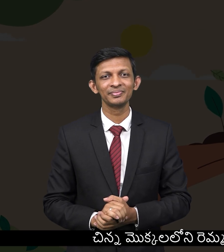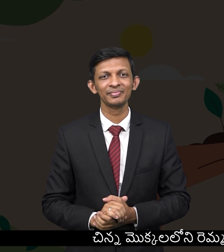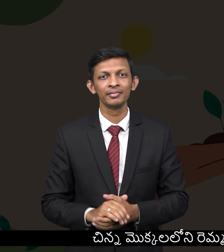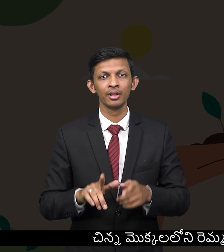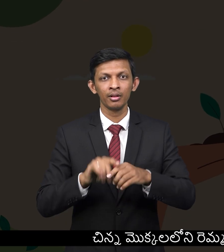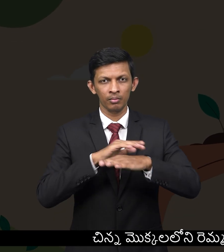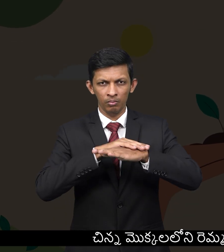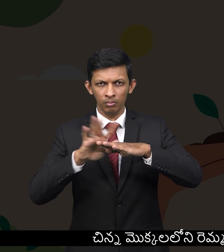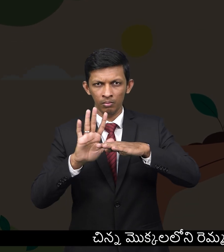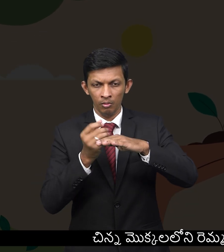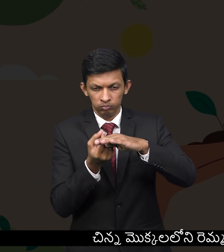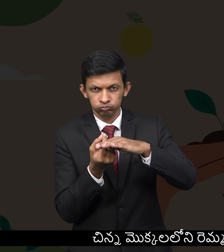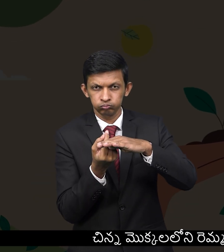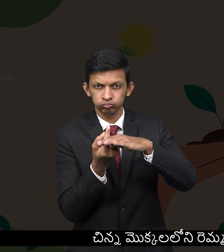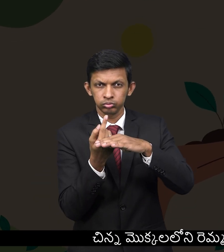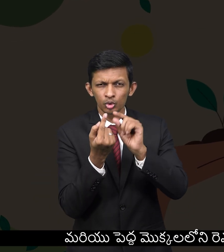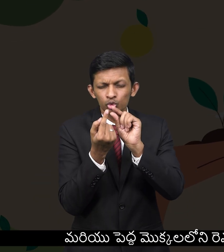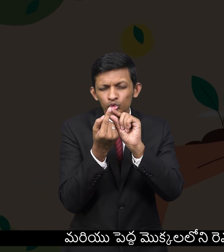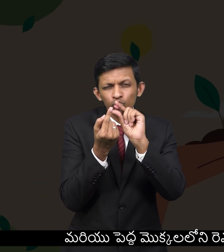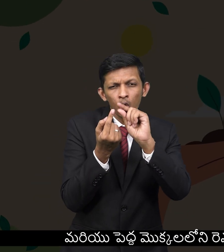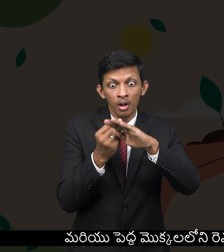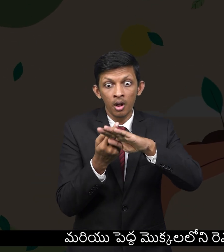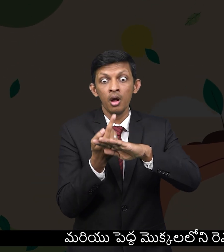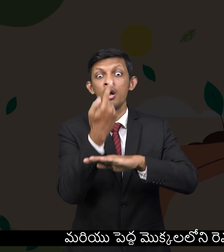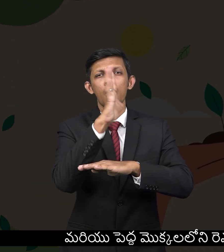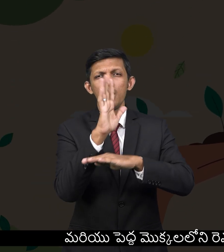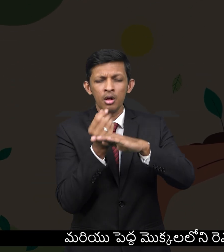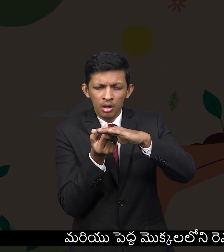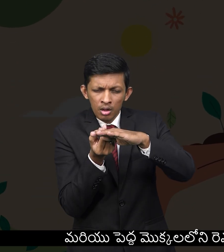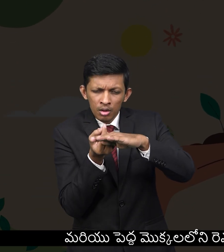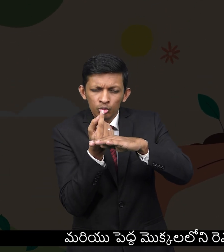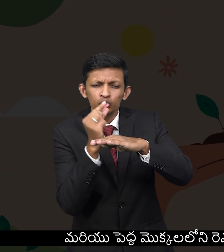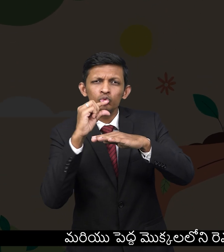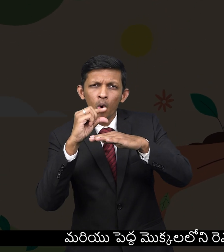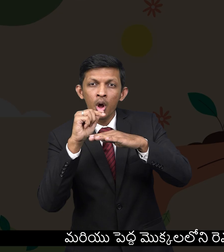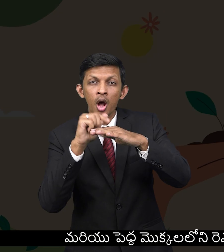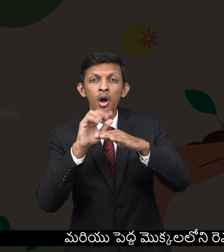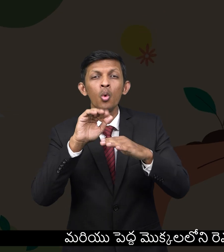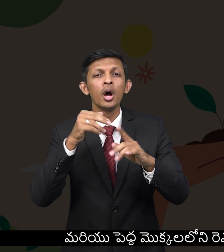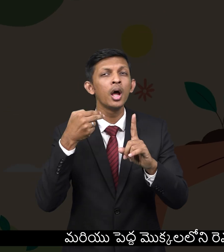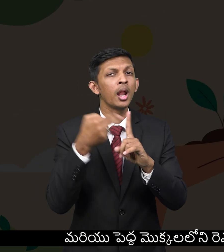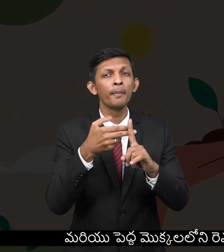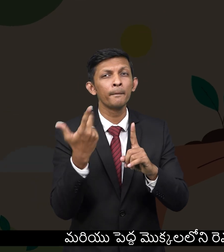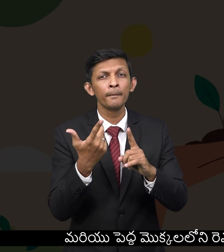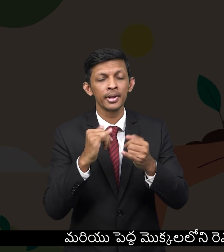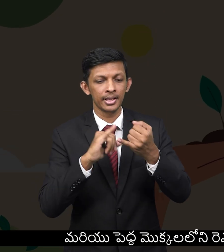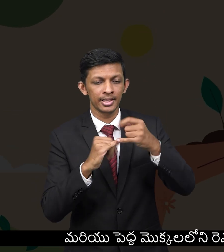చిన్న మొక్కలలోని రెమ్మను కాండం అని పిలుస్తారు మరియు పెద్ద మొక్కలలోని రెమ్మను చెట్టు బోదె అని పిలుస్తారు.